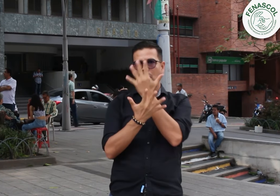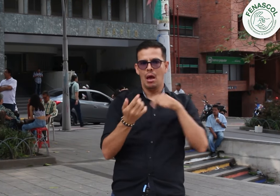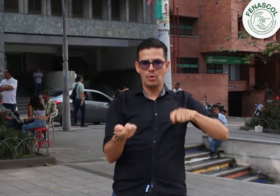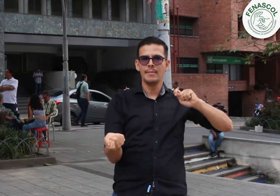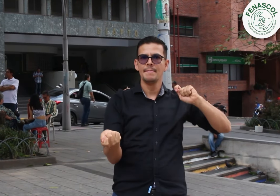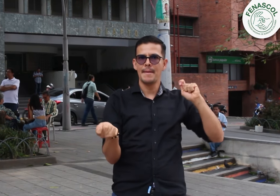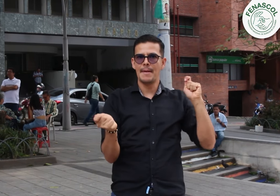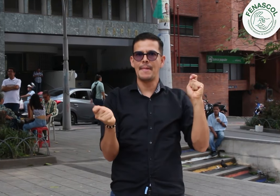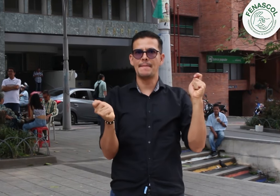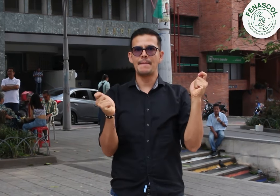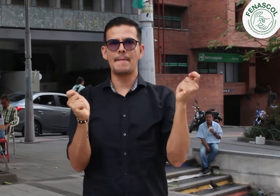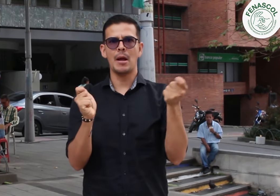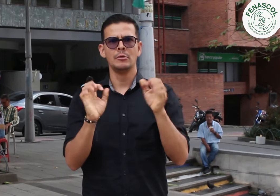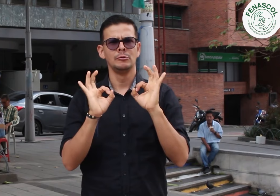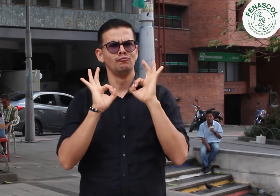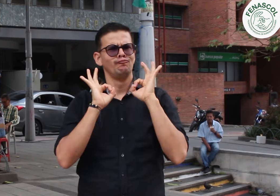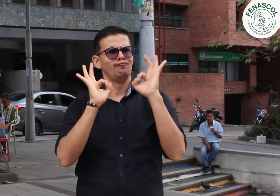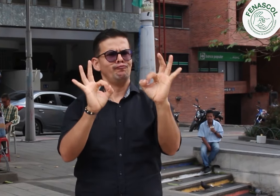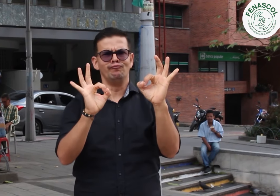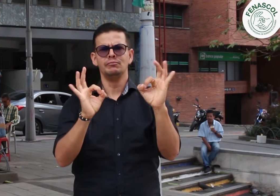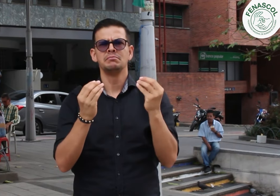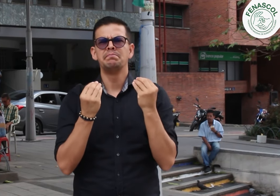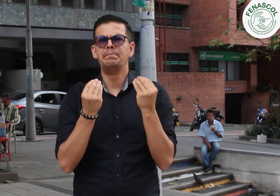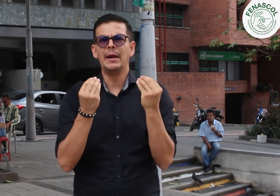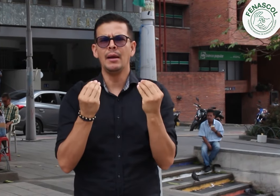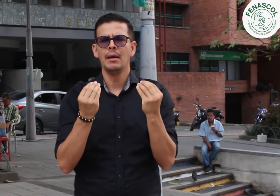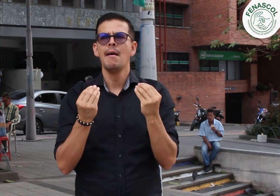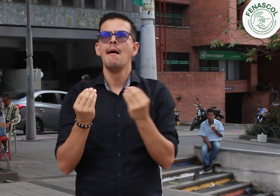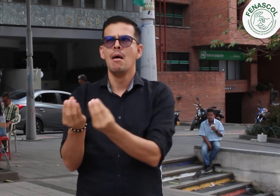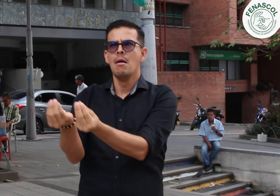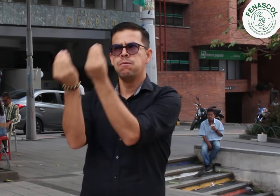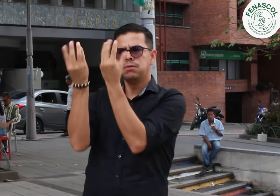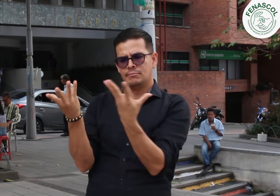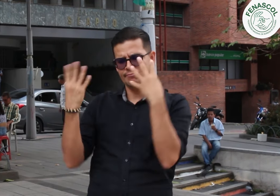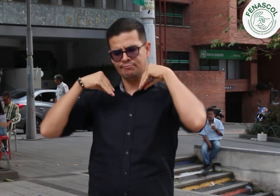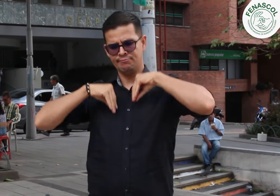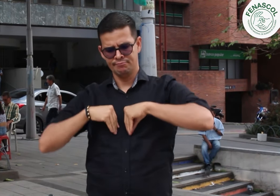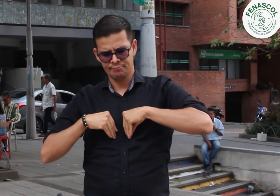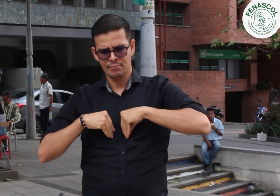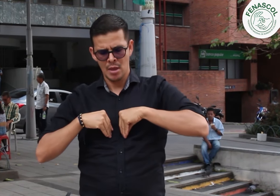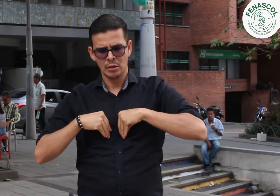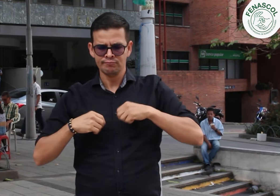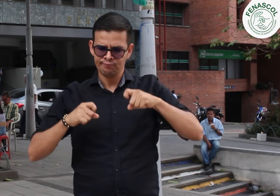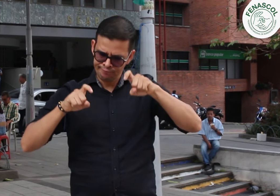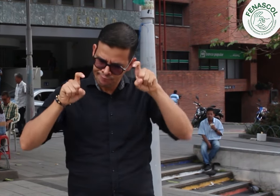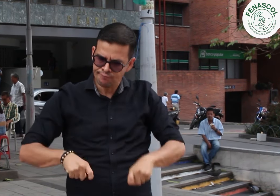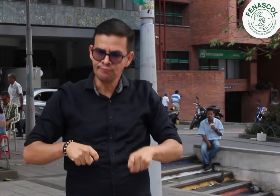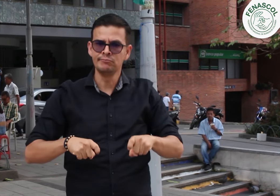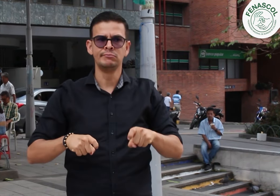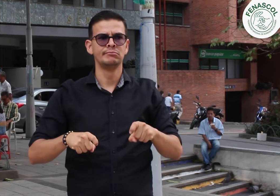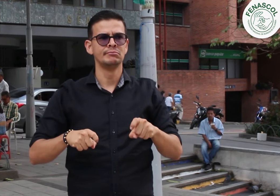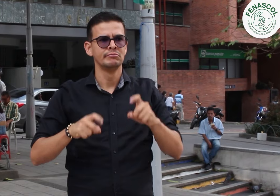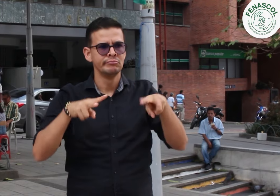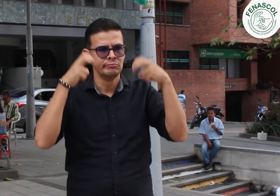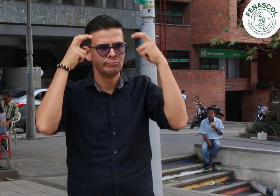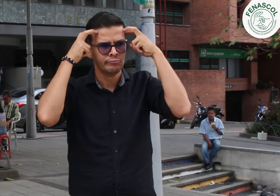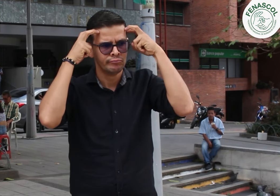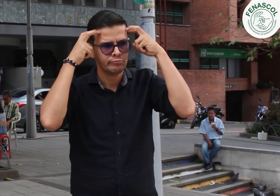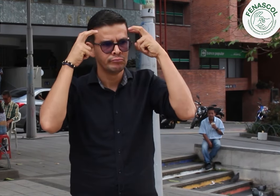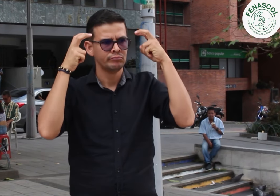acciones realizadas al interior de cada asociación En comparación con años anteriores determinando así los cambios